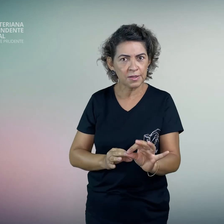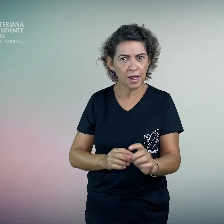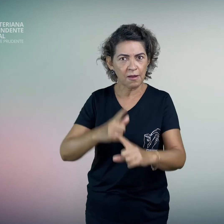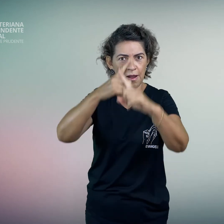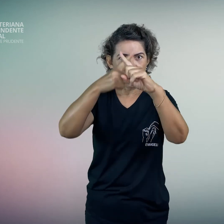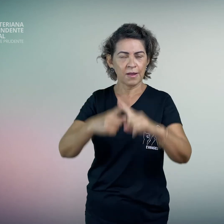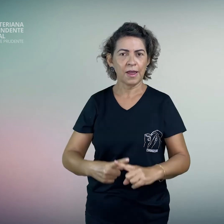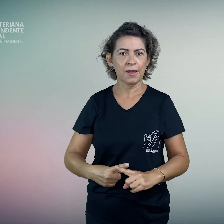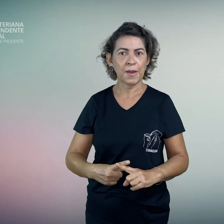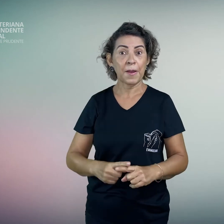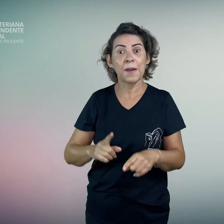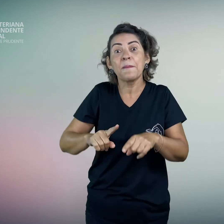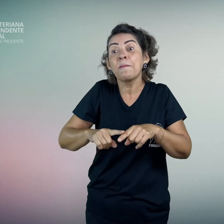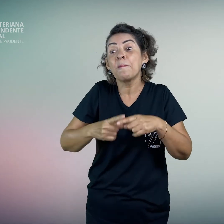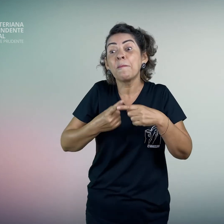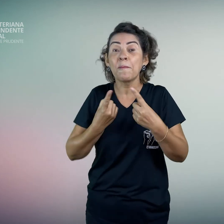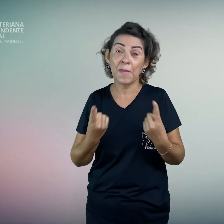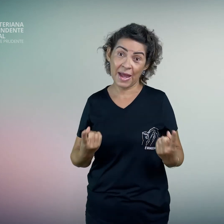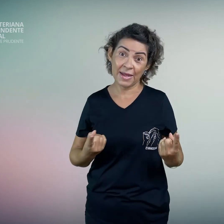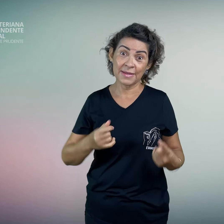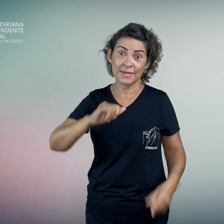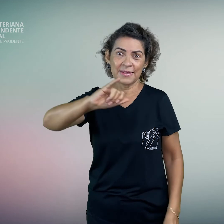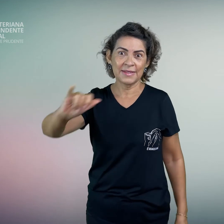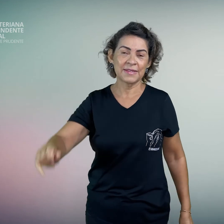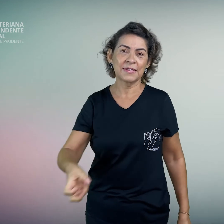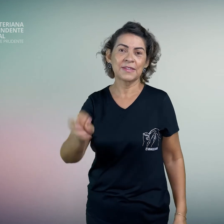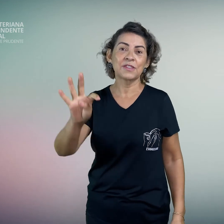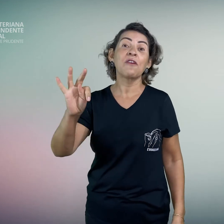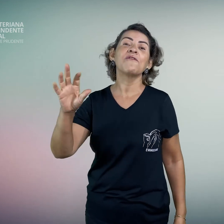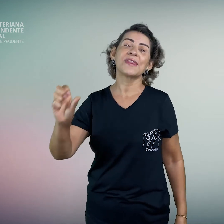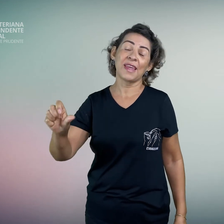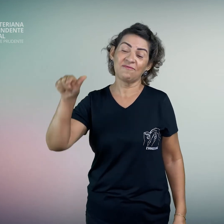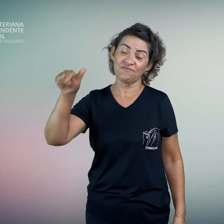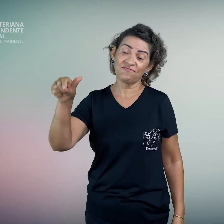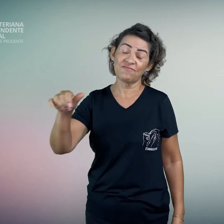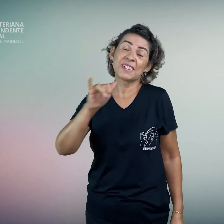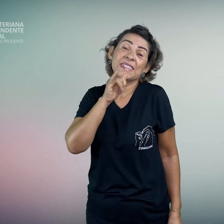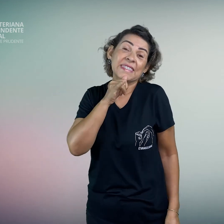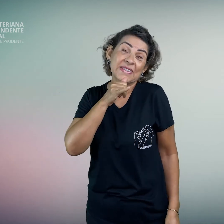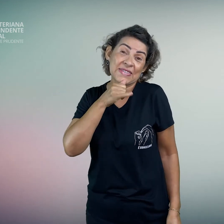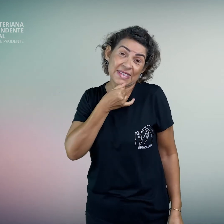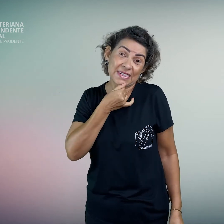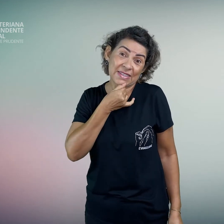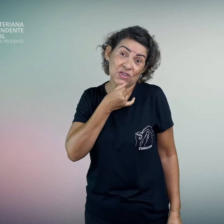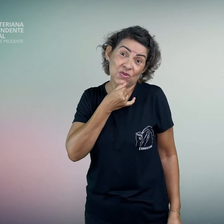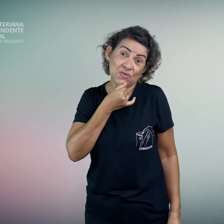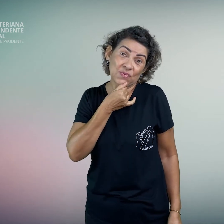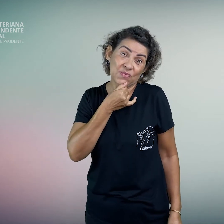Mas Jefté estava ferido. Como eles poderiam agora chamá-lo se antes o